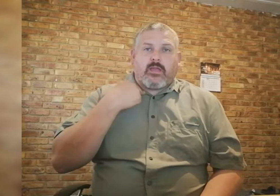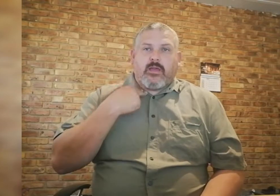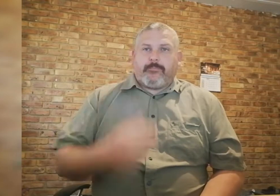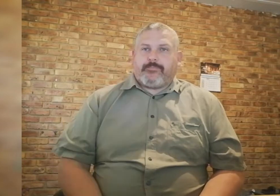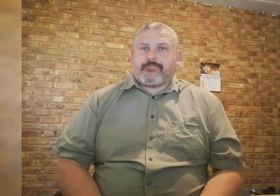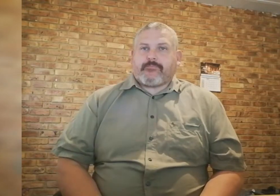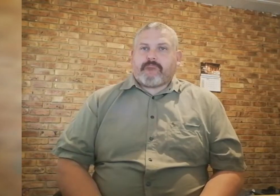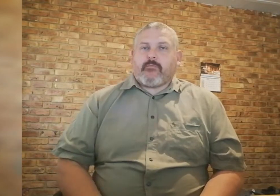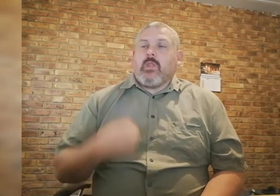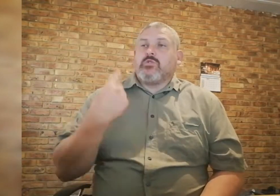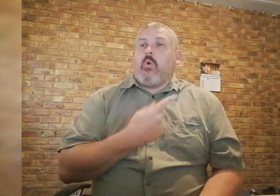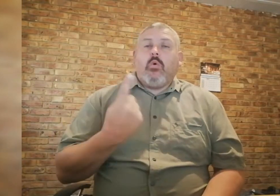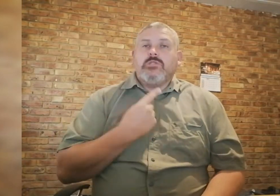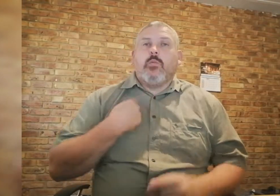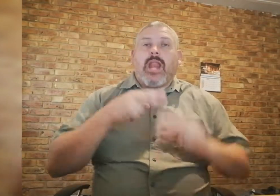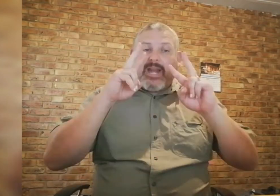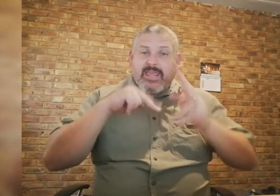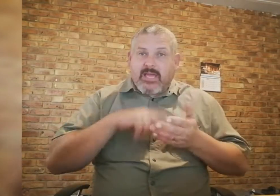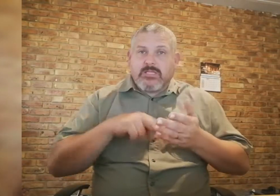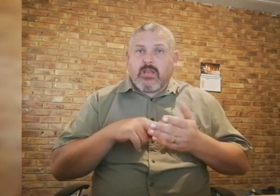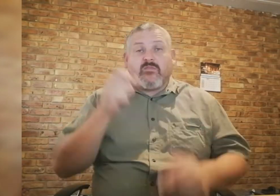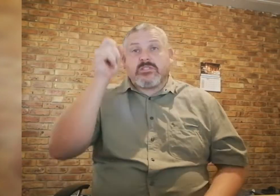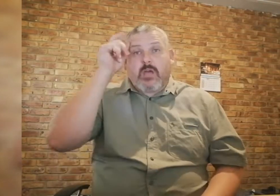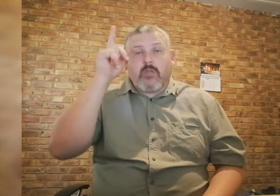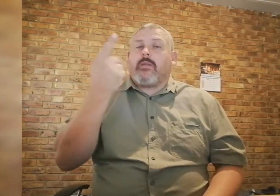Ongelukkig. So ons moet lees en verstaan wat